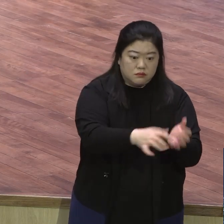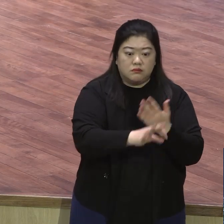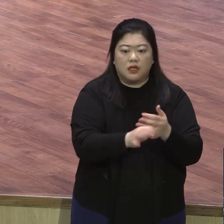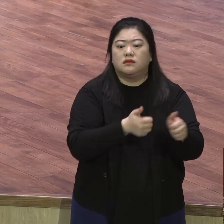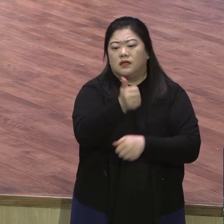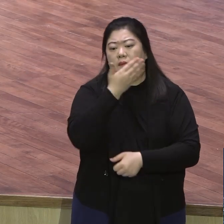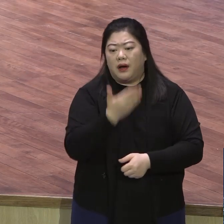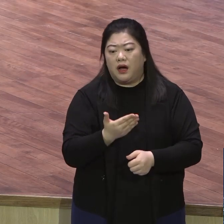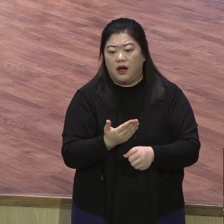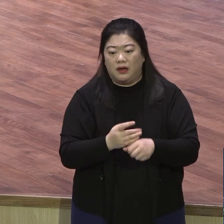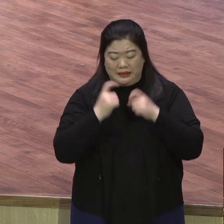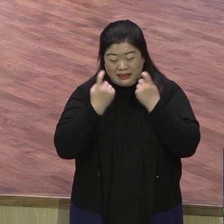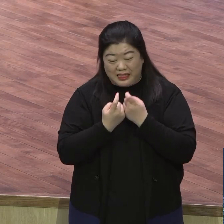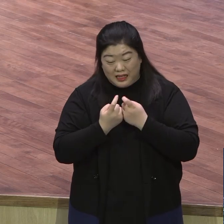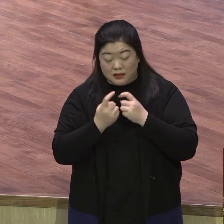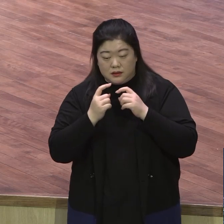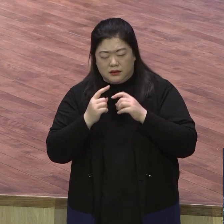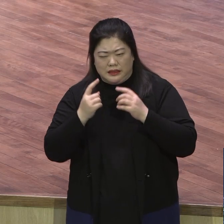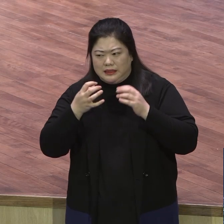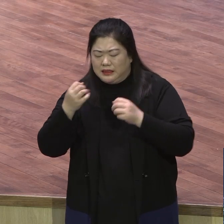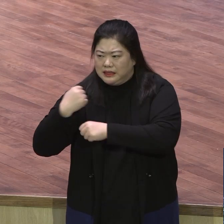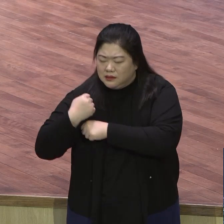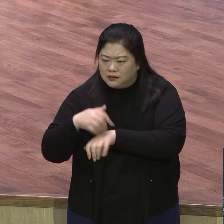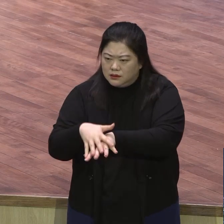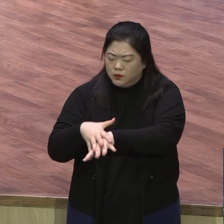볼 것도 없어요. 게임이 안 되니까